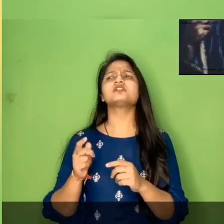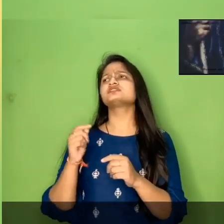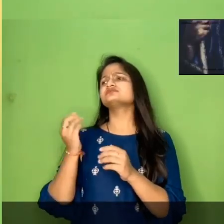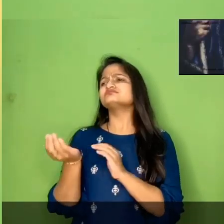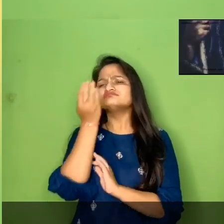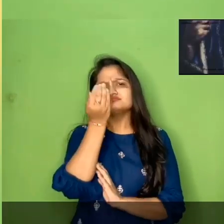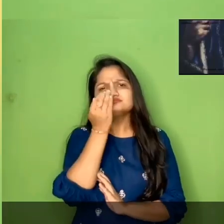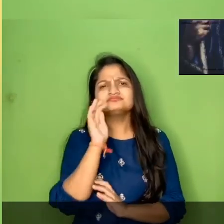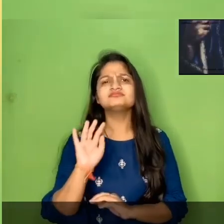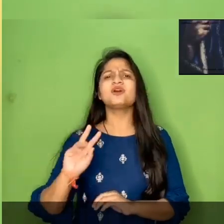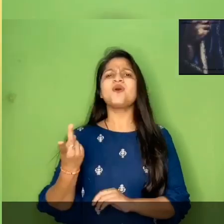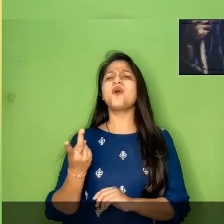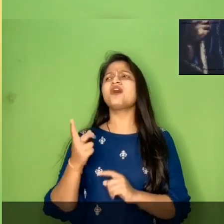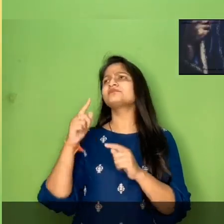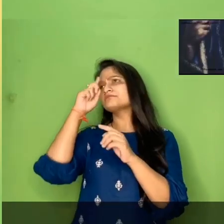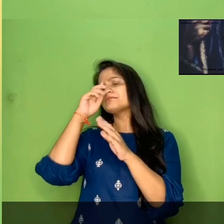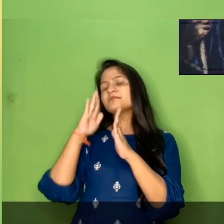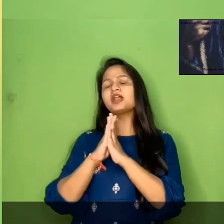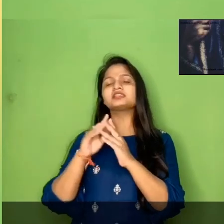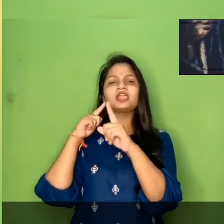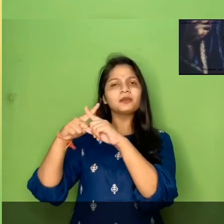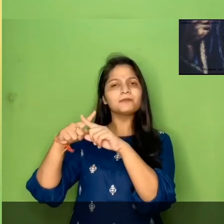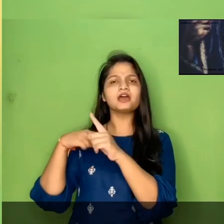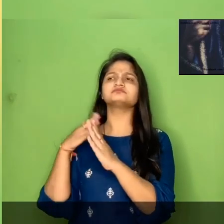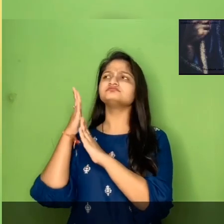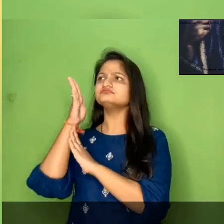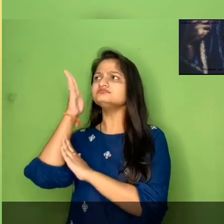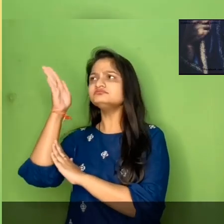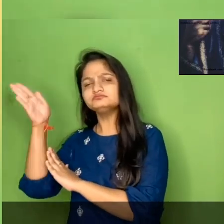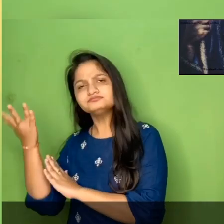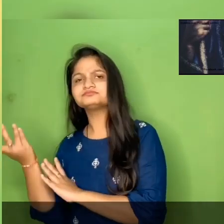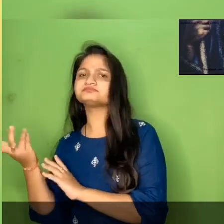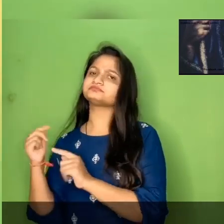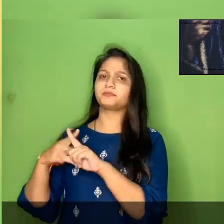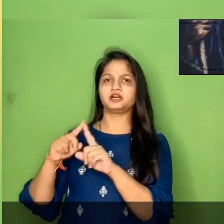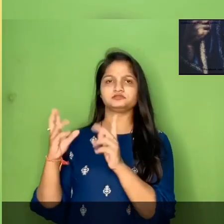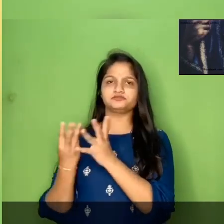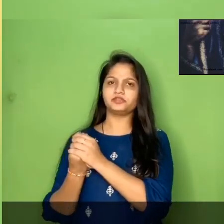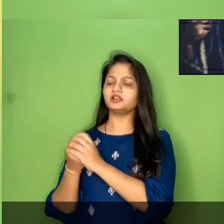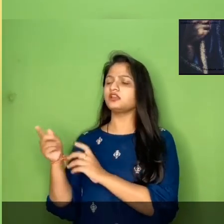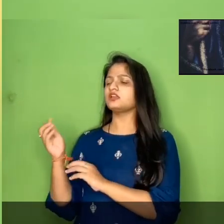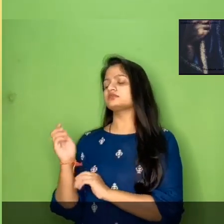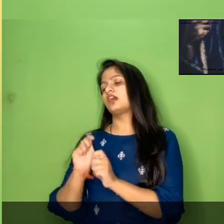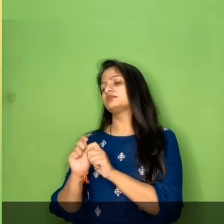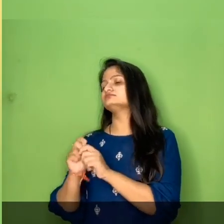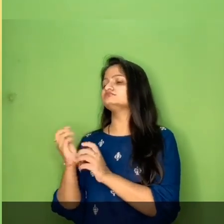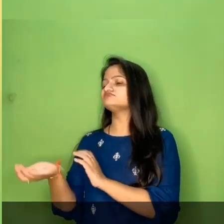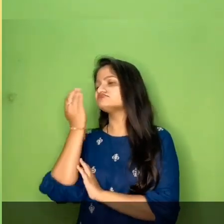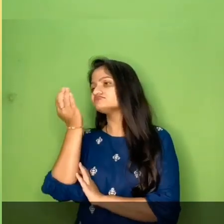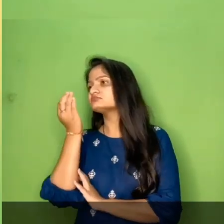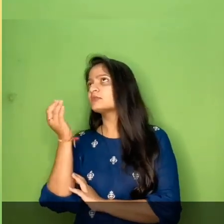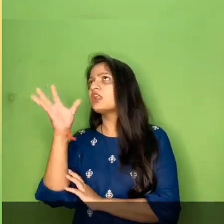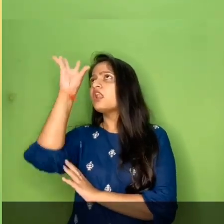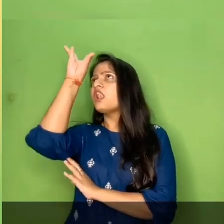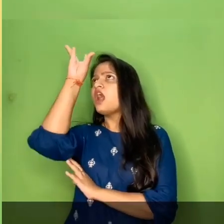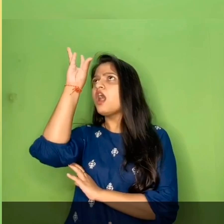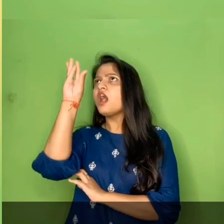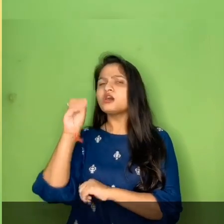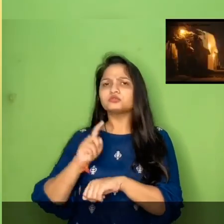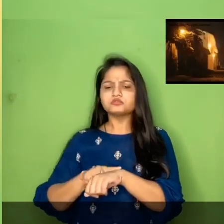भीख मांगने का काम किया करता था। अक्सर मंदिरों एवं गिरजाघरों में ठहरा करता था। एक दिन मांगते मांगते